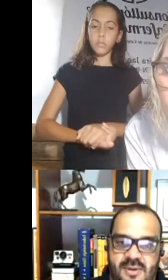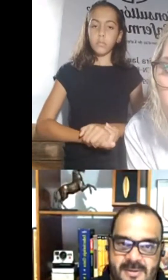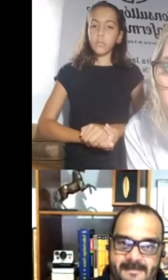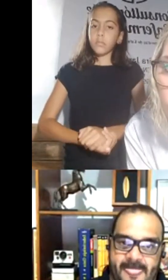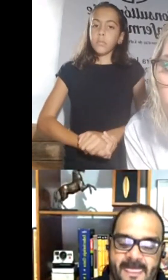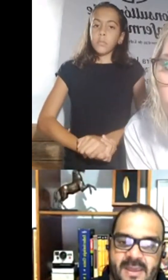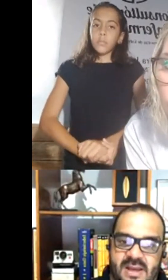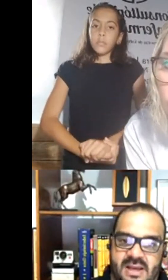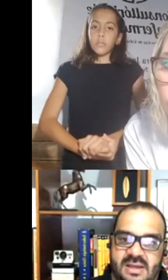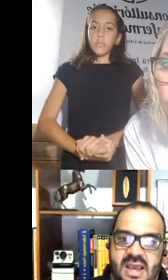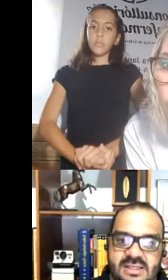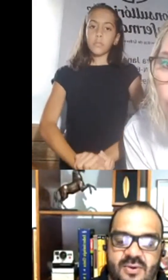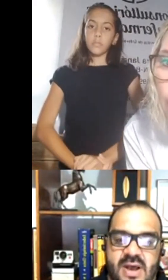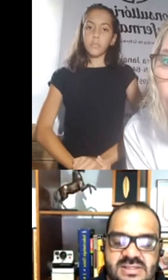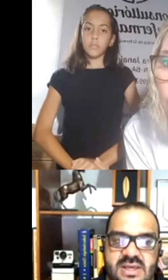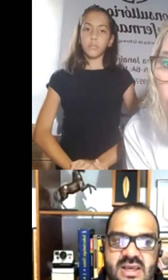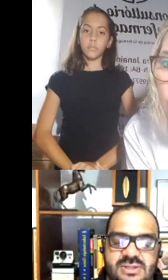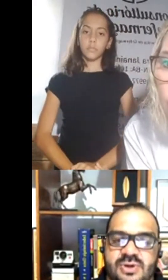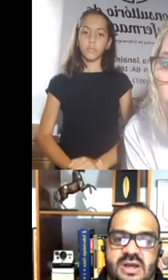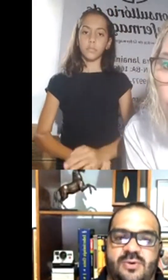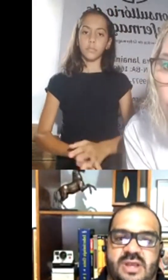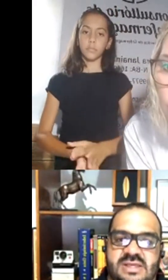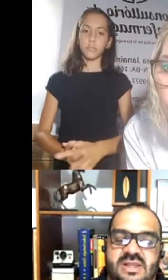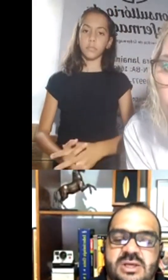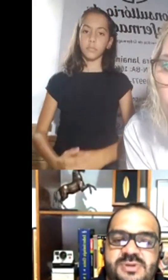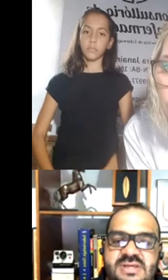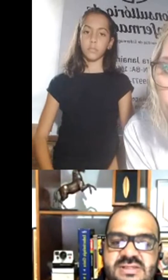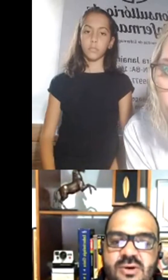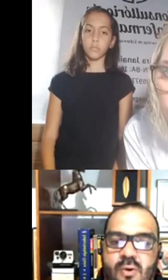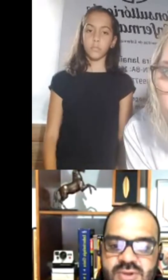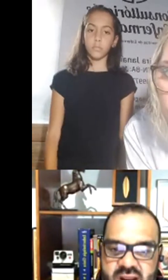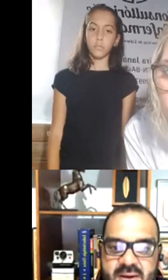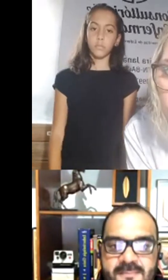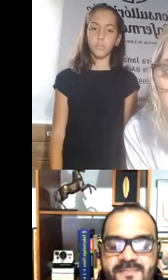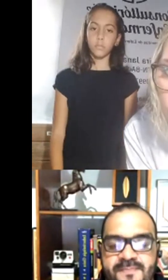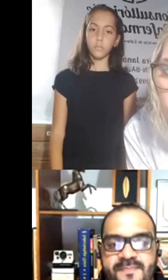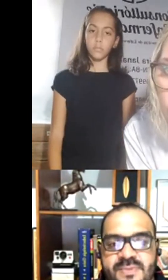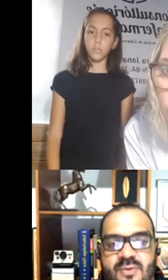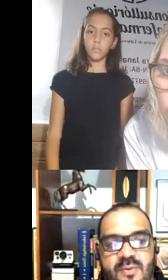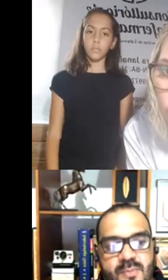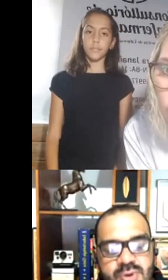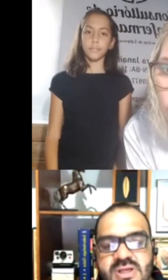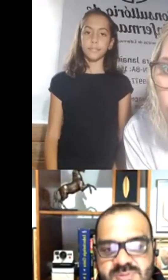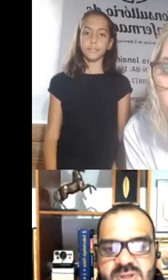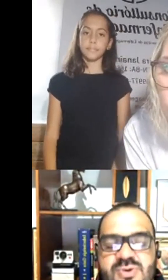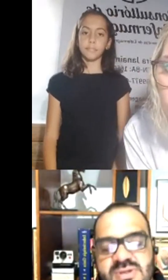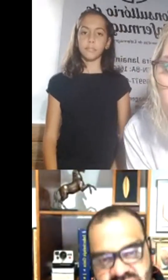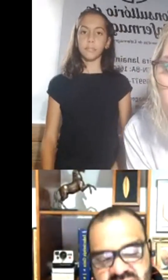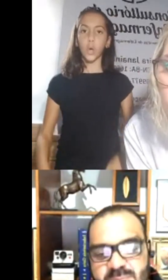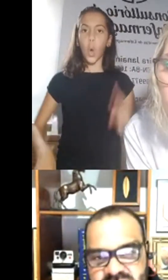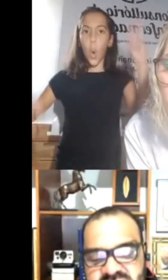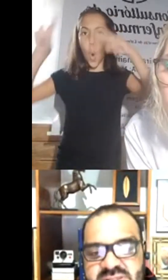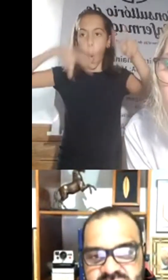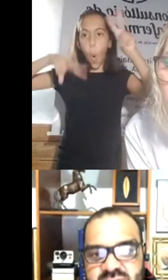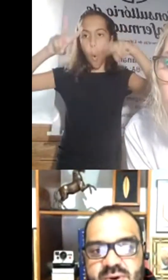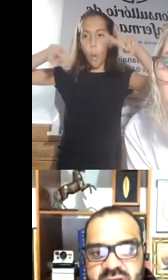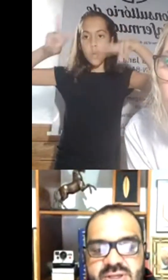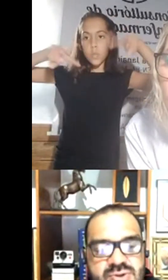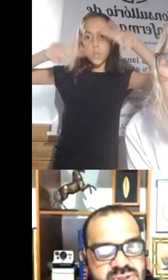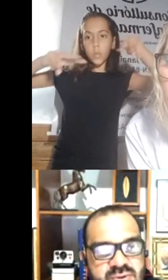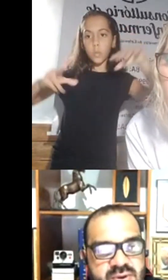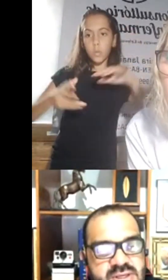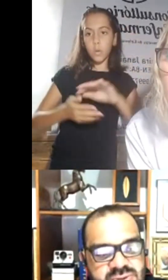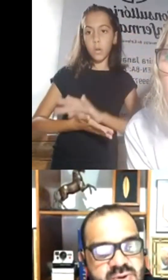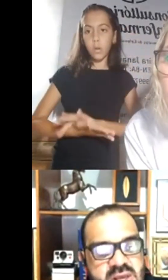ideal. Então, assim, isso que está acontecendo, a gente precisa se encontrar. Então, muitas pessoas, sim, precisam de